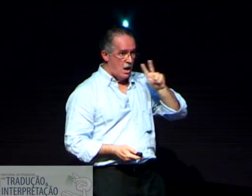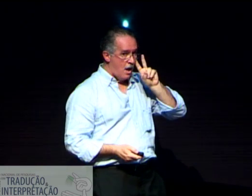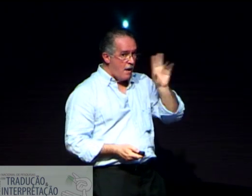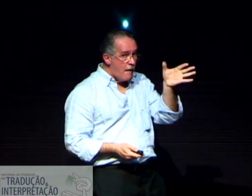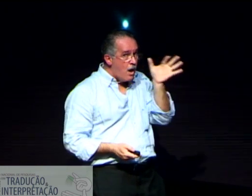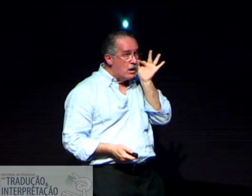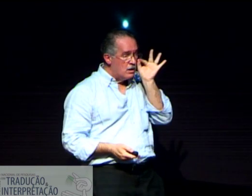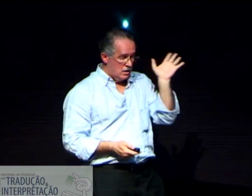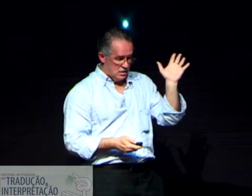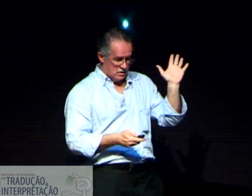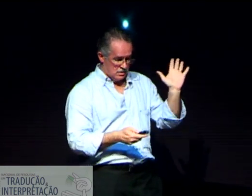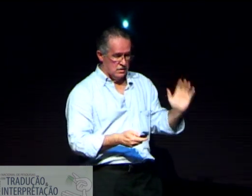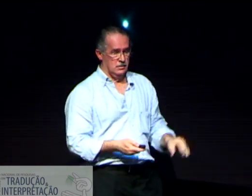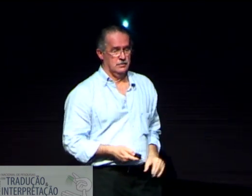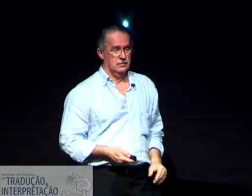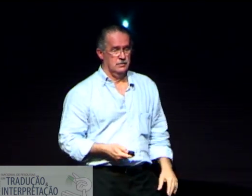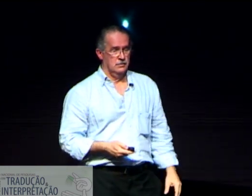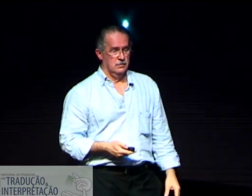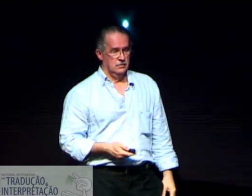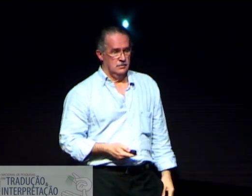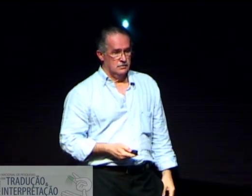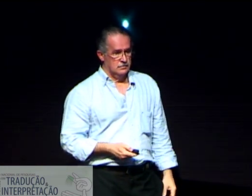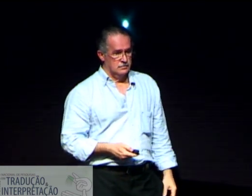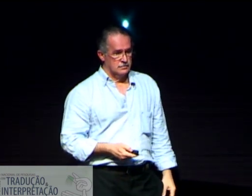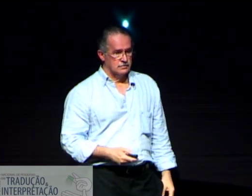a tradução do Prodef vocês vão assistir.